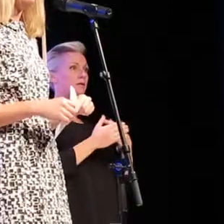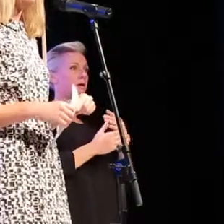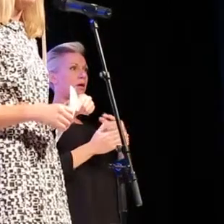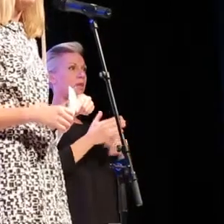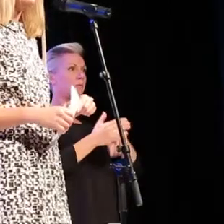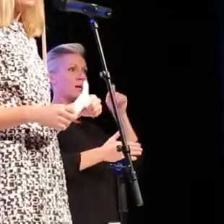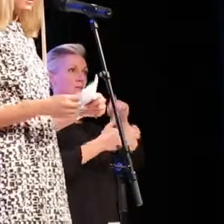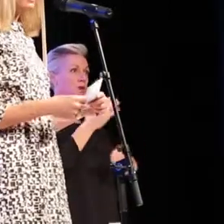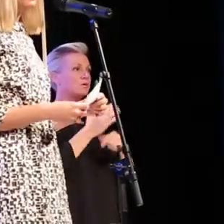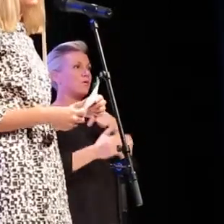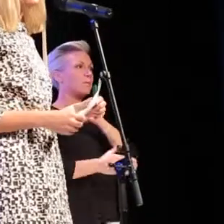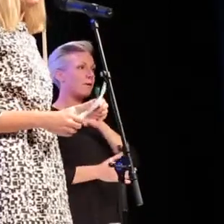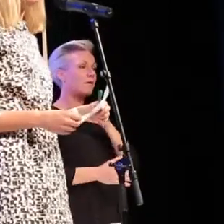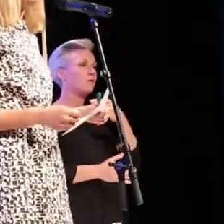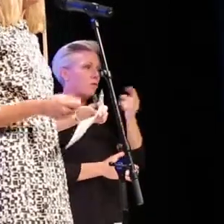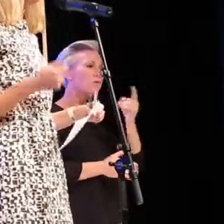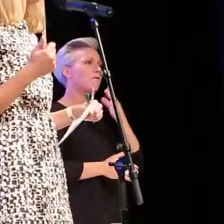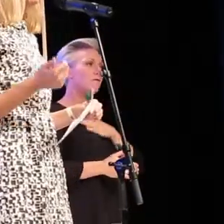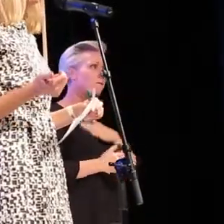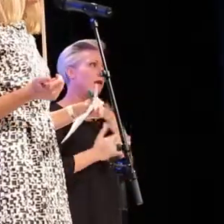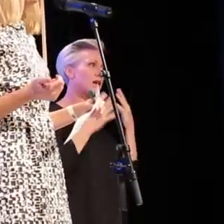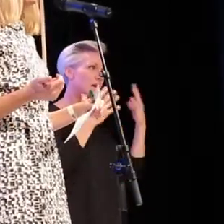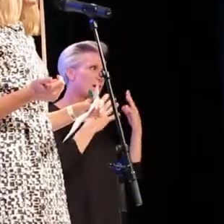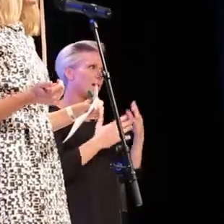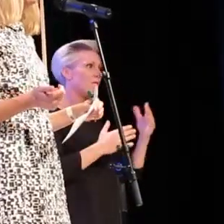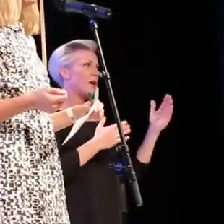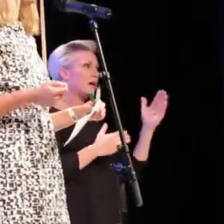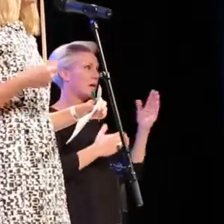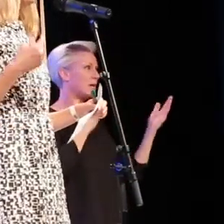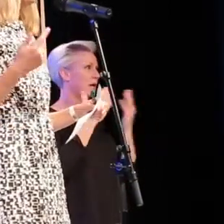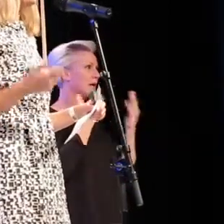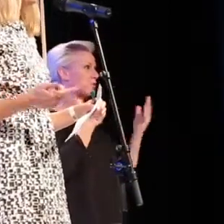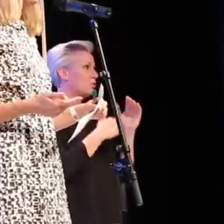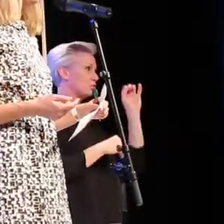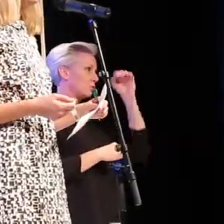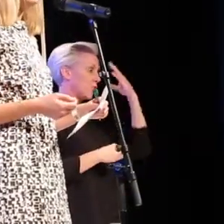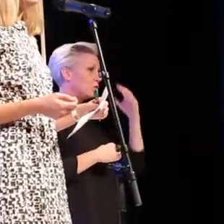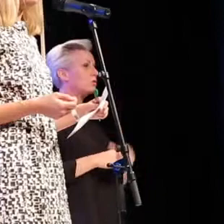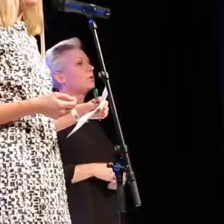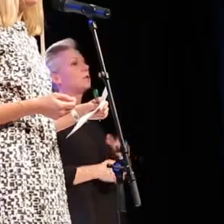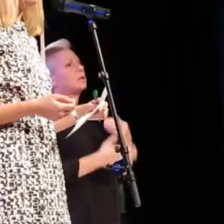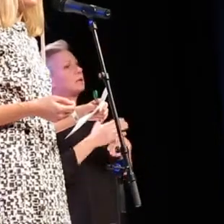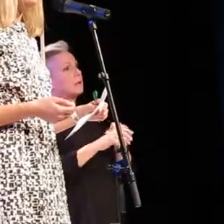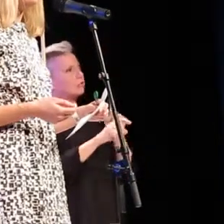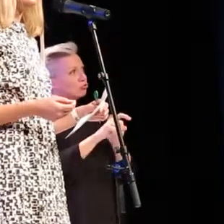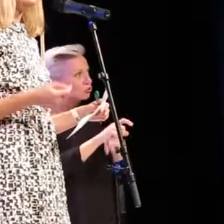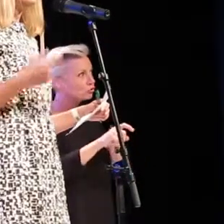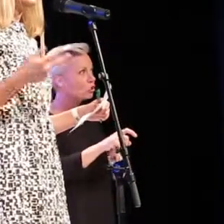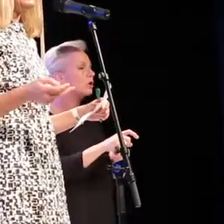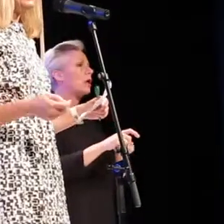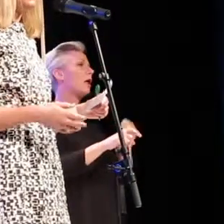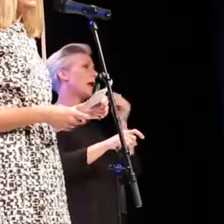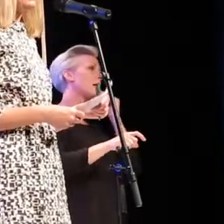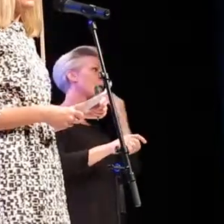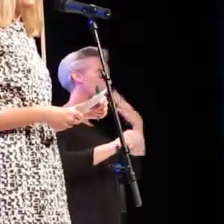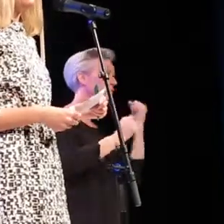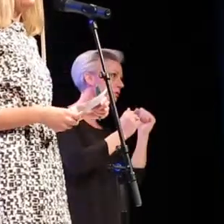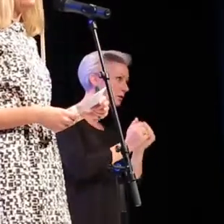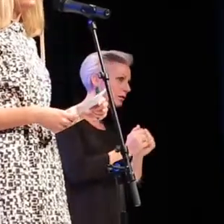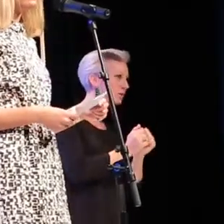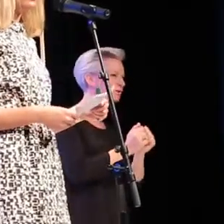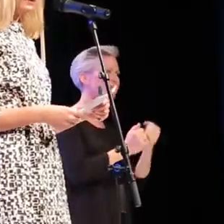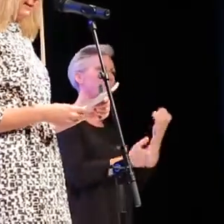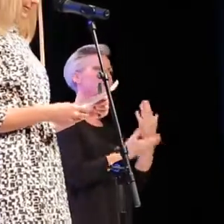och klimatsmart. Hade vi inte de invånare som tar cykel, som försöker äta mer klimatsmart, ställer